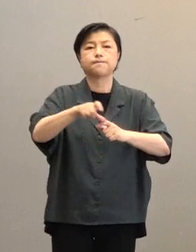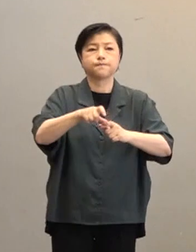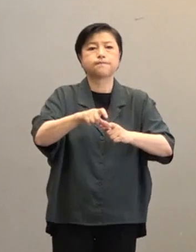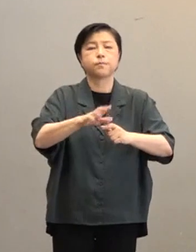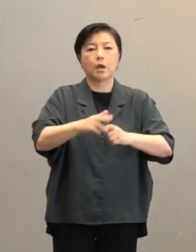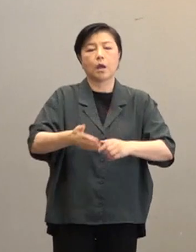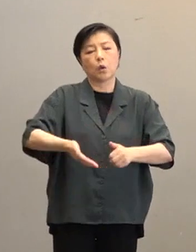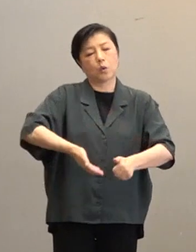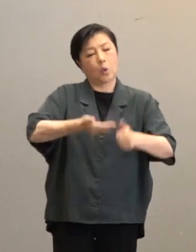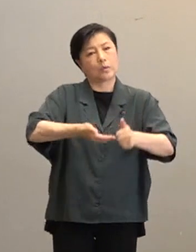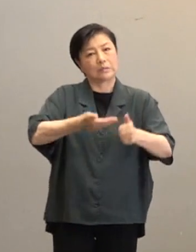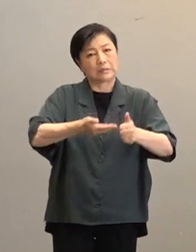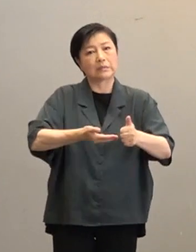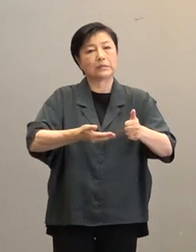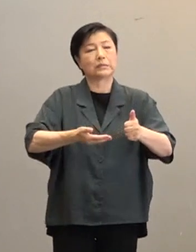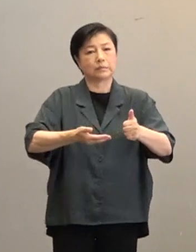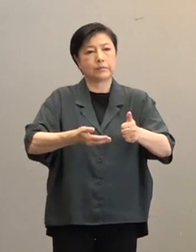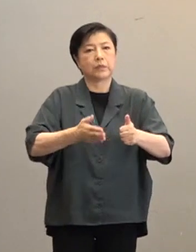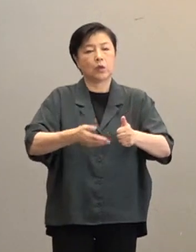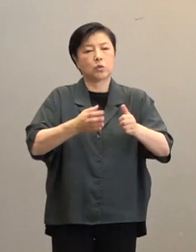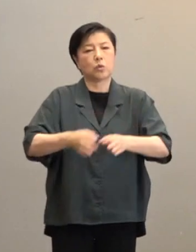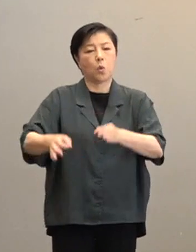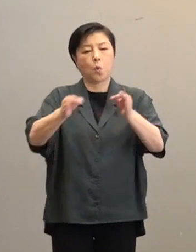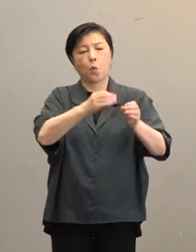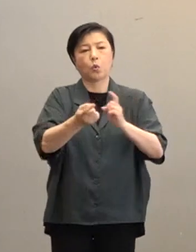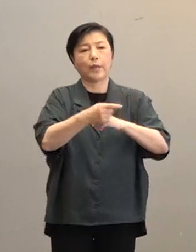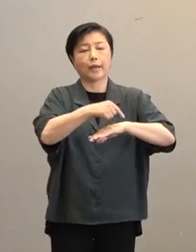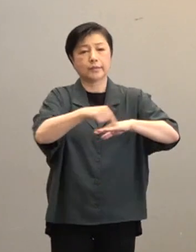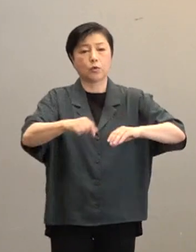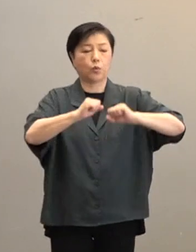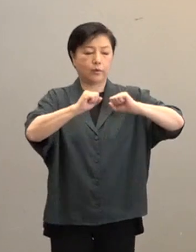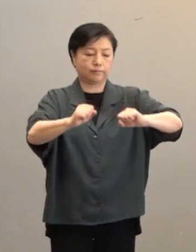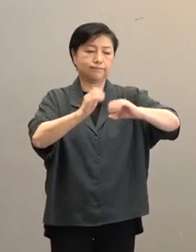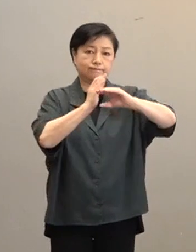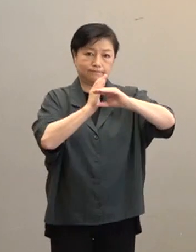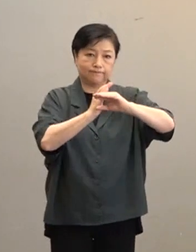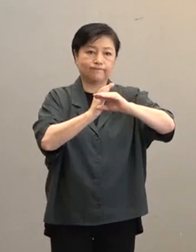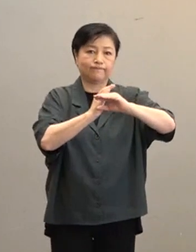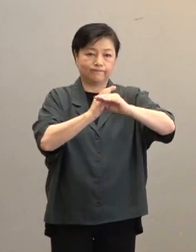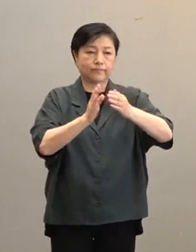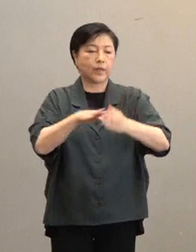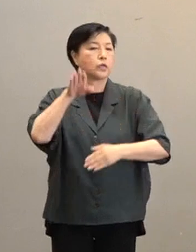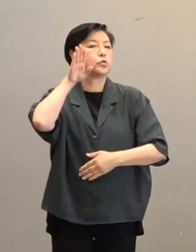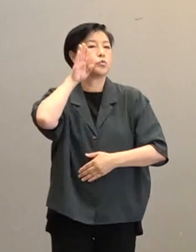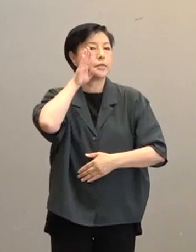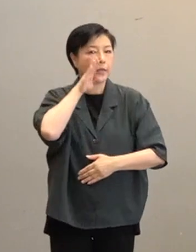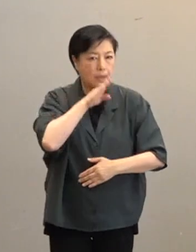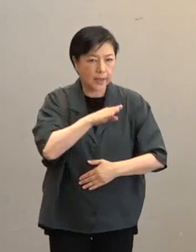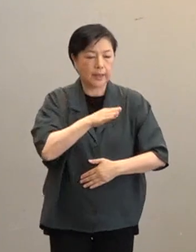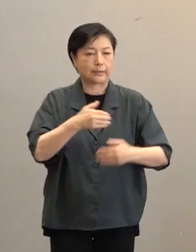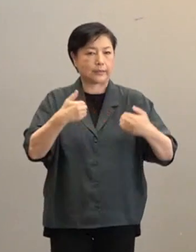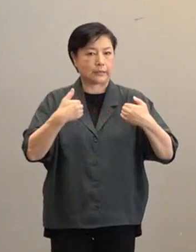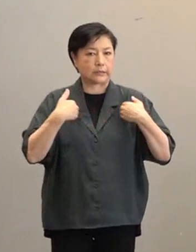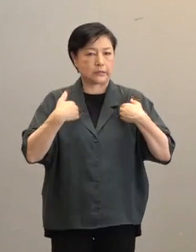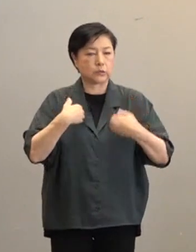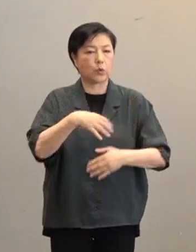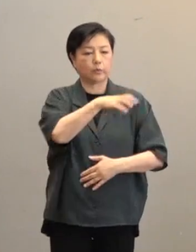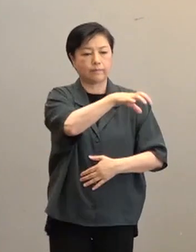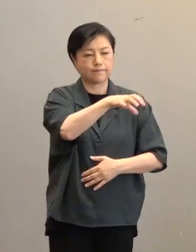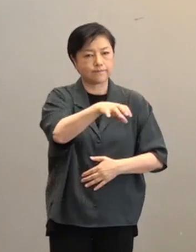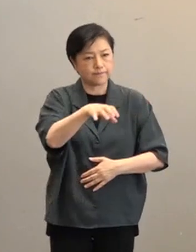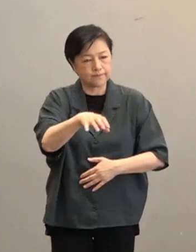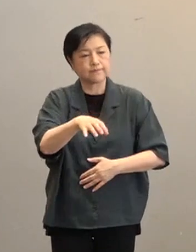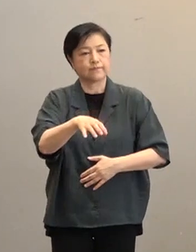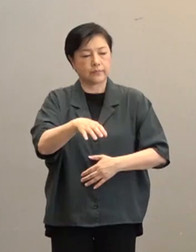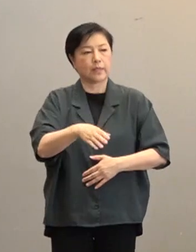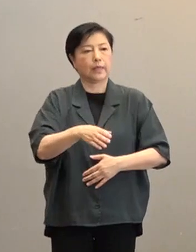料、それからその価格高騰対策というのを講じていますので、できる限り速やかに必要とする酪農農家の方